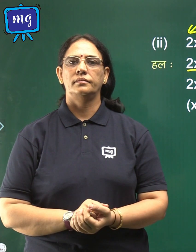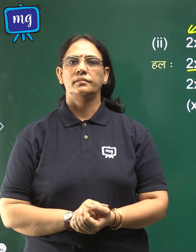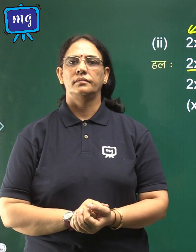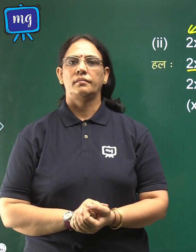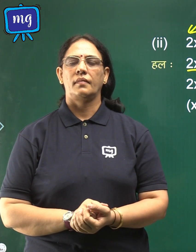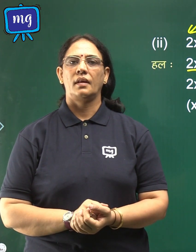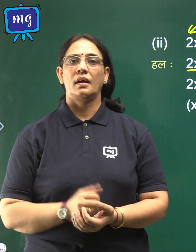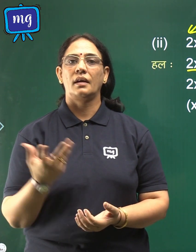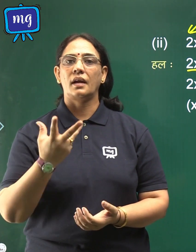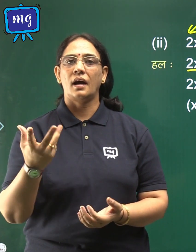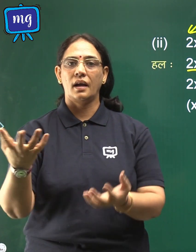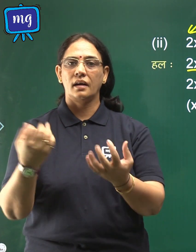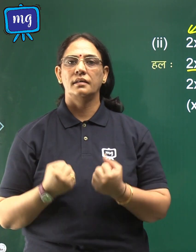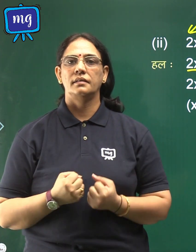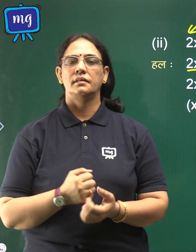क्या आया?